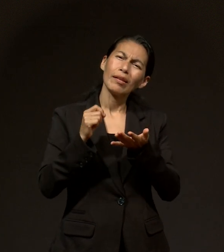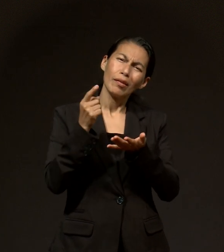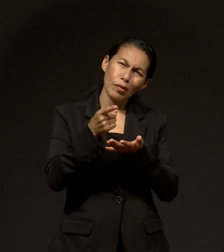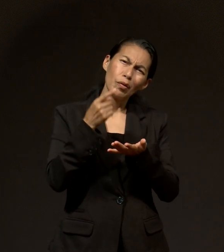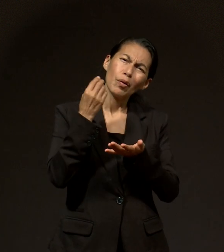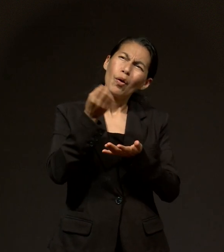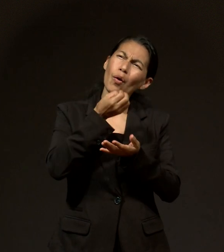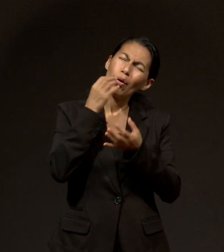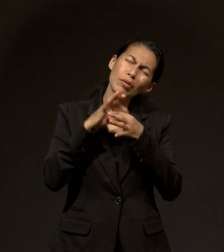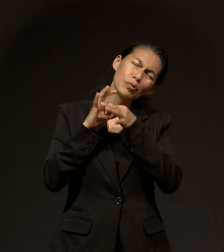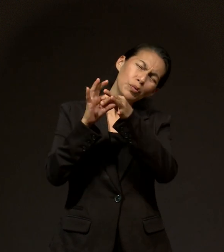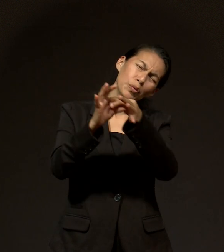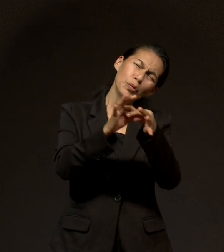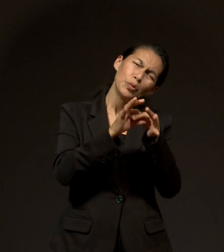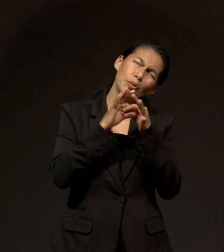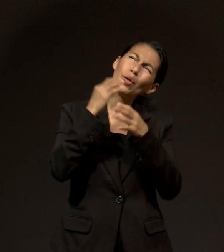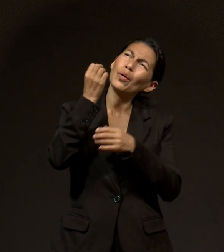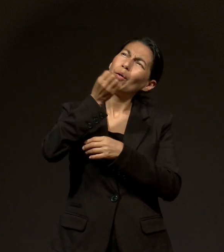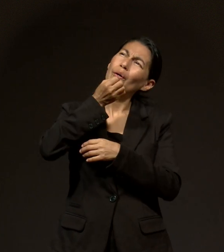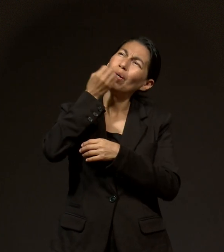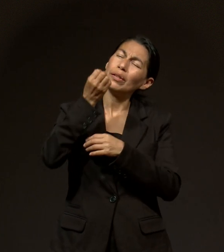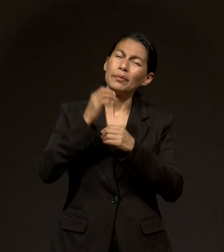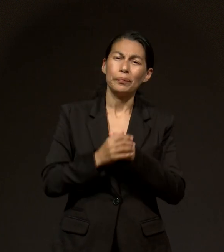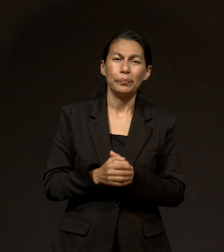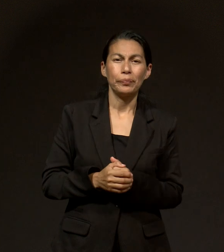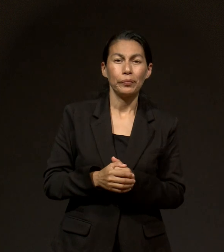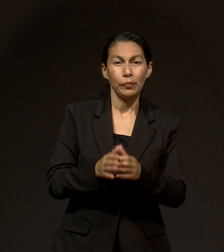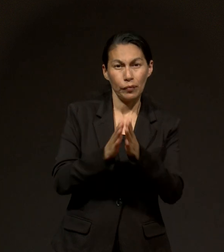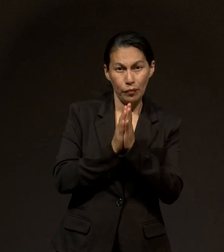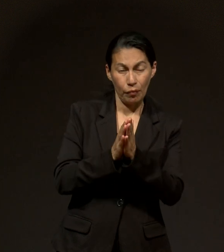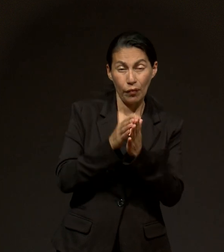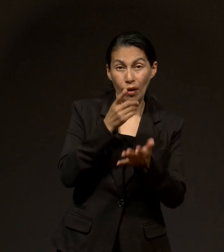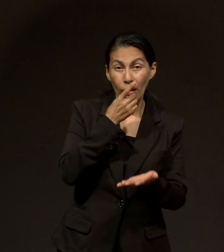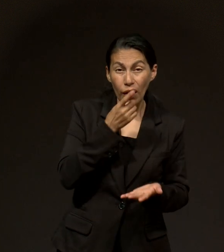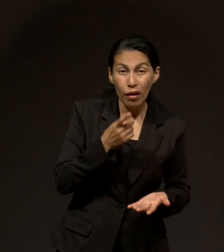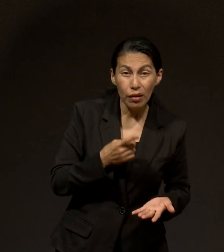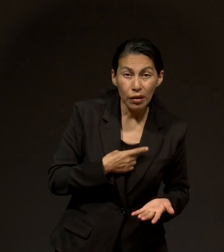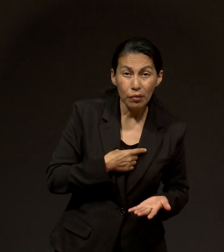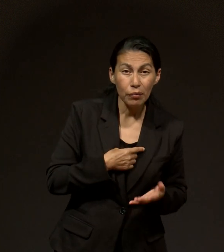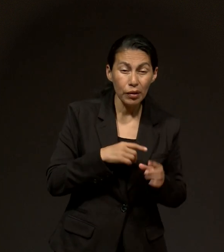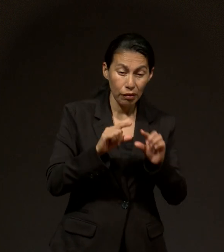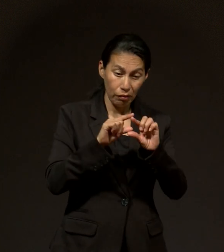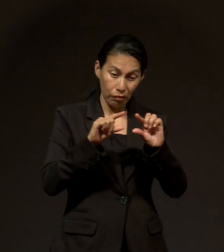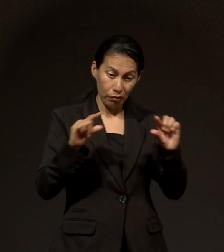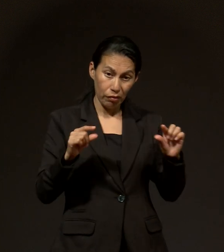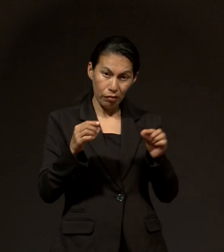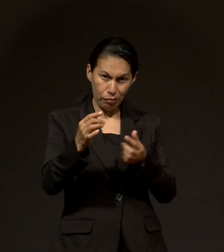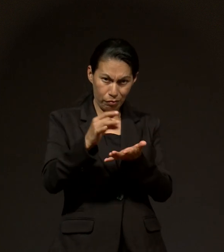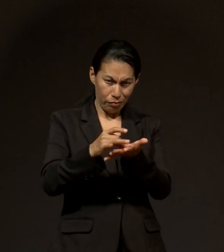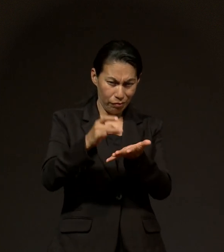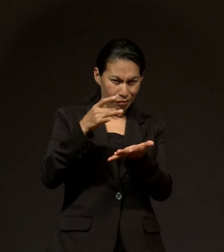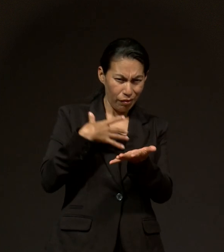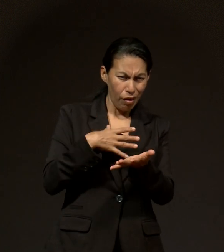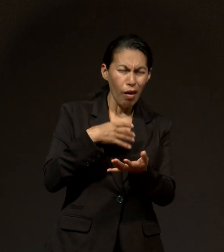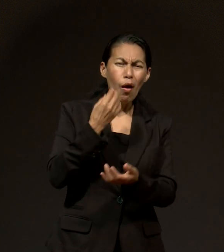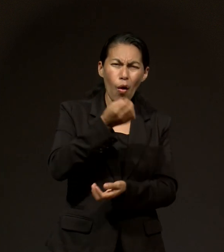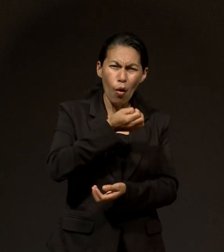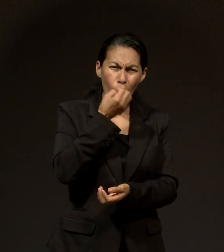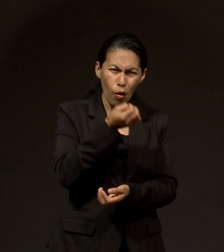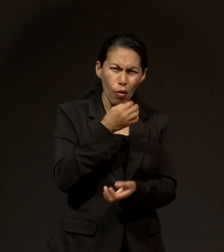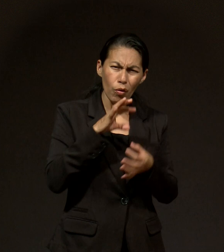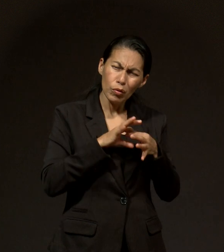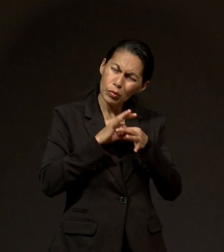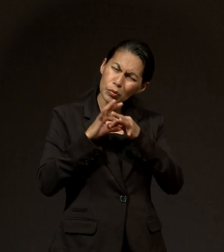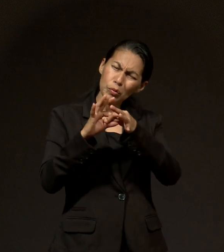y te unas y nos digas ahí en tus comentarios, que nos digas, estoy orando con ustedes, me uno a